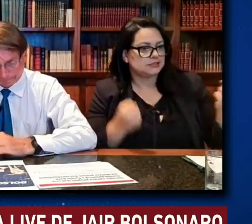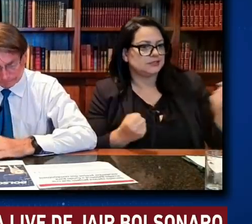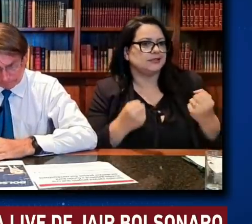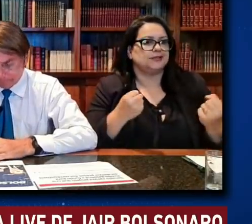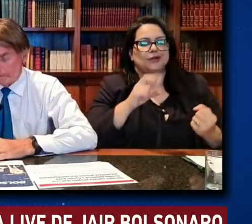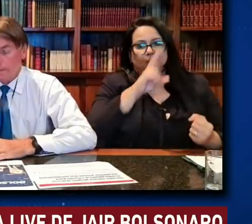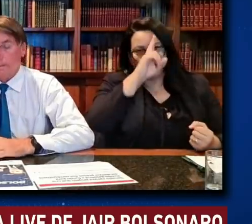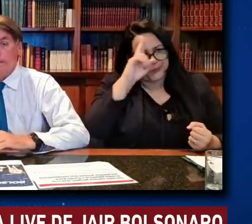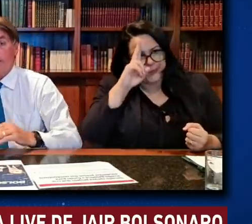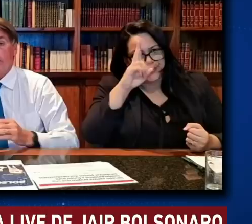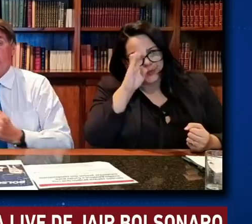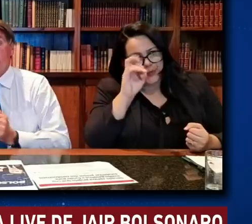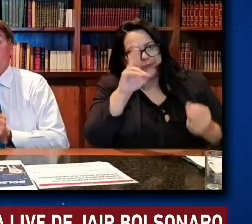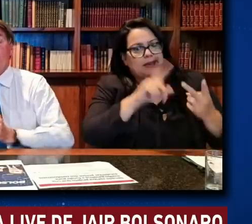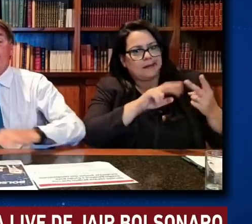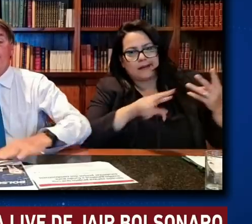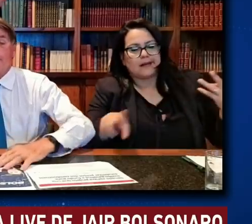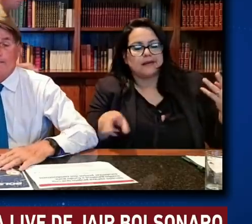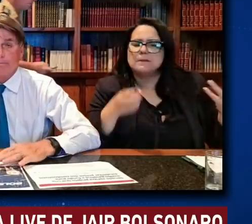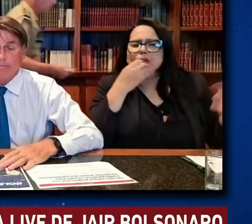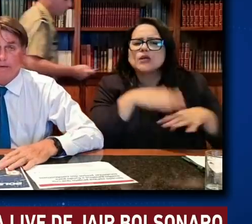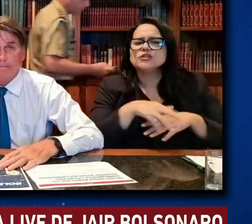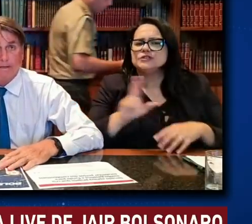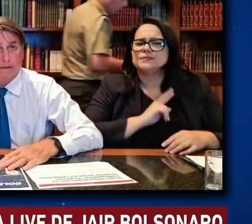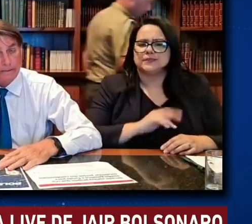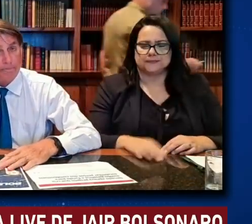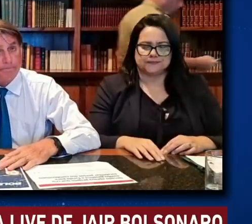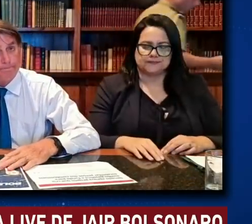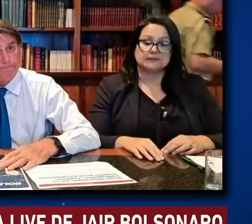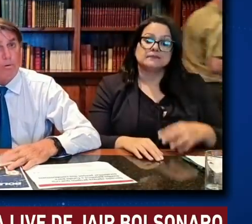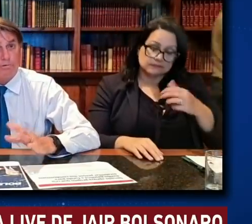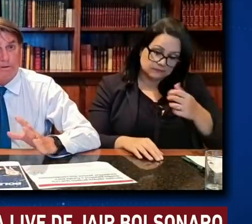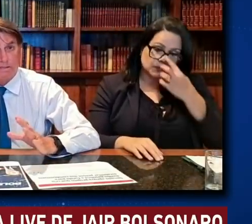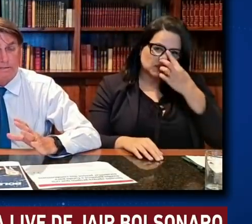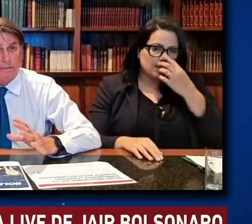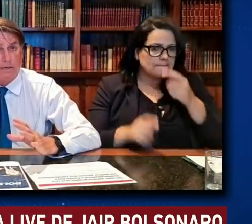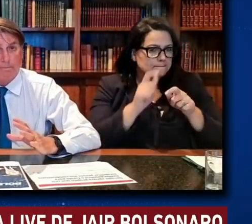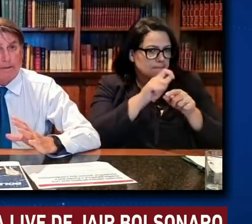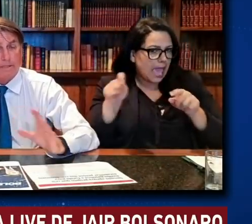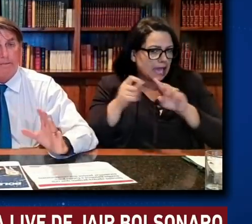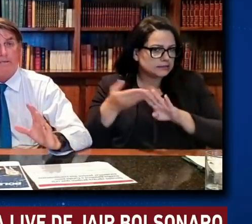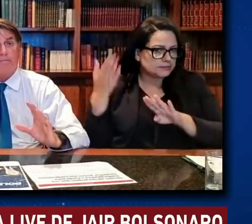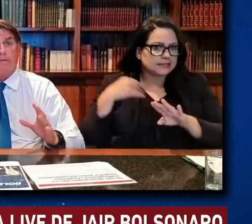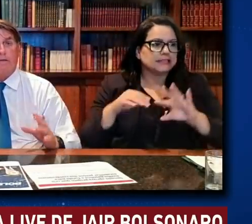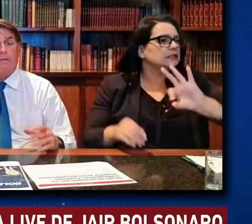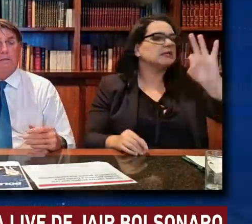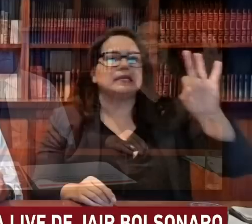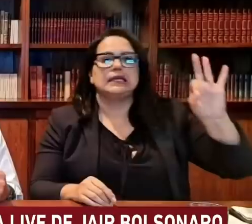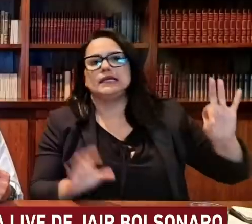Boa noite. Boa noite. Bem, vamos lá. Até poucos meses, ninguém praticamente